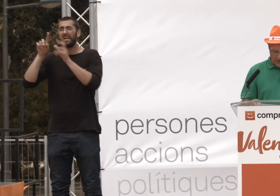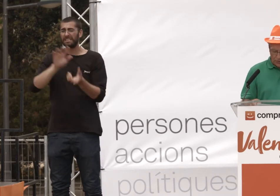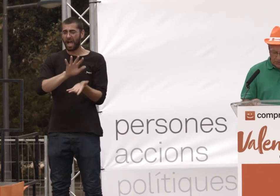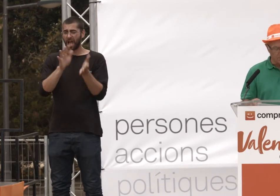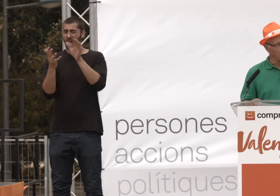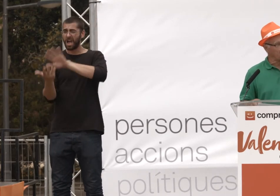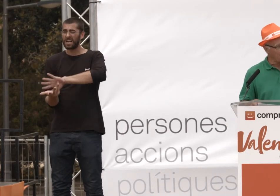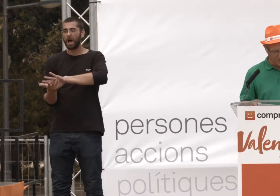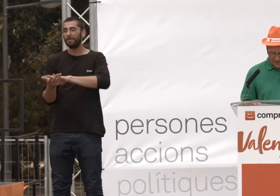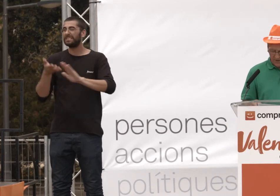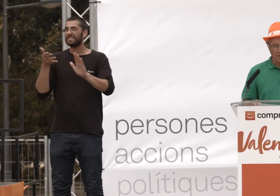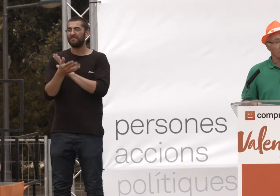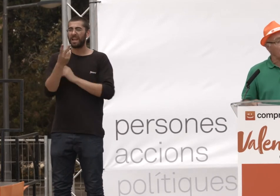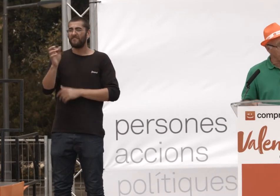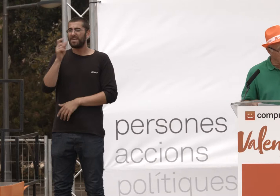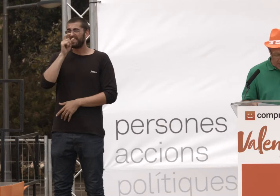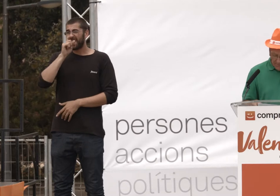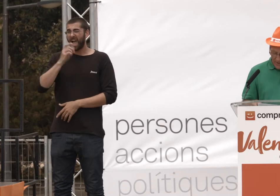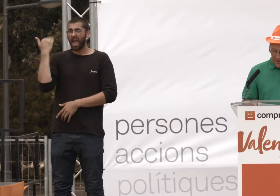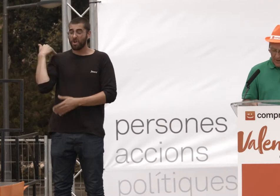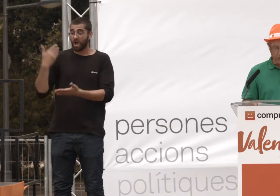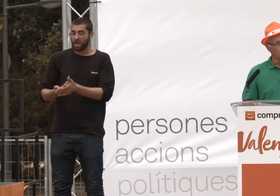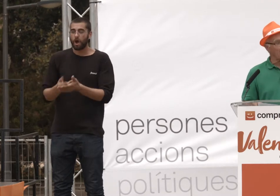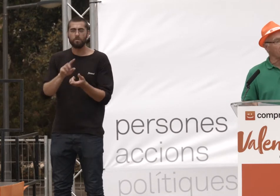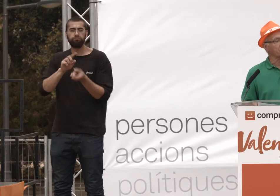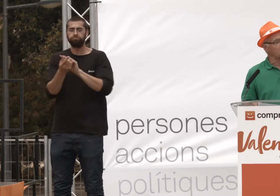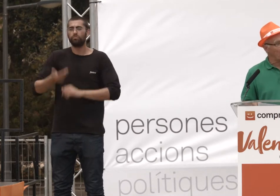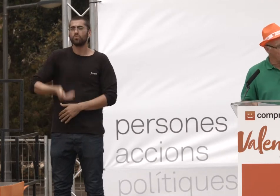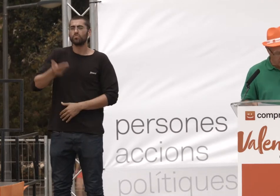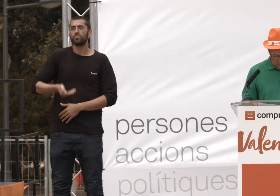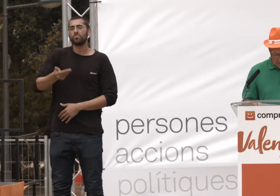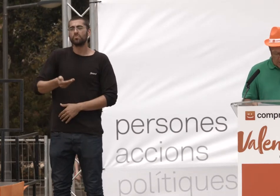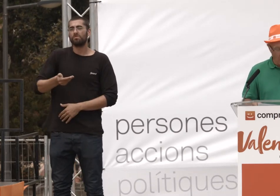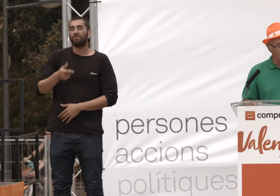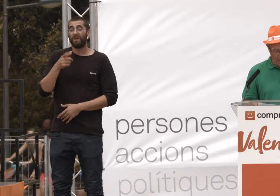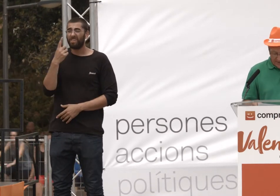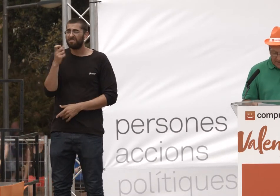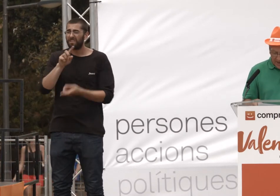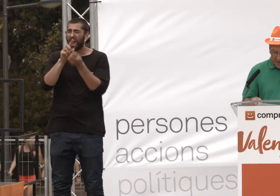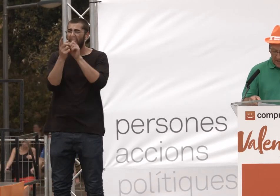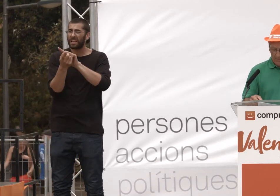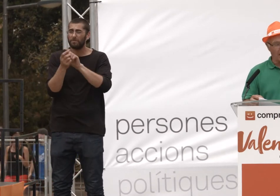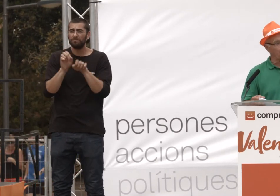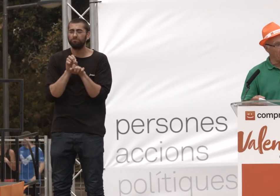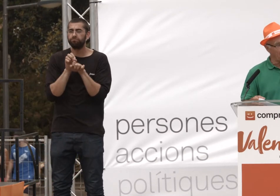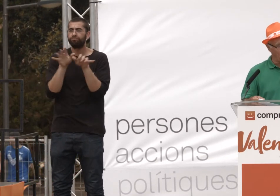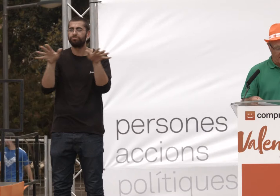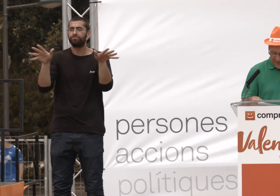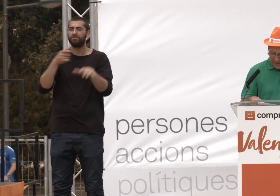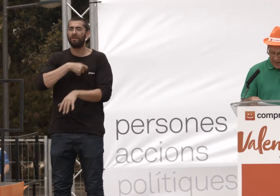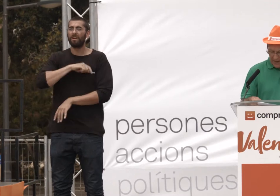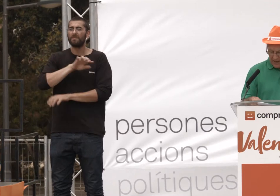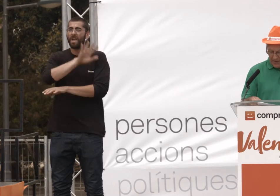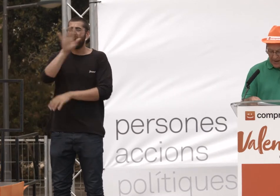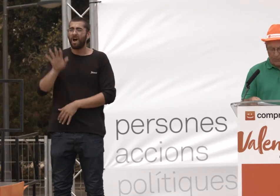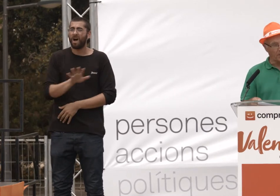important dels últims 20 anys. Necessitem que aquests canvis s'expandisquen a nivell estatal per a poder